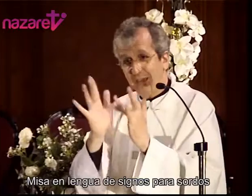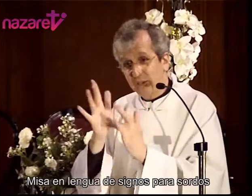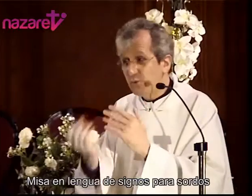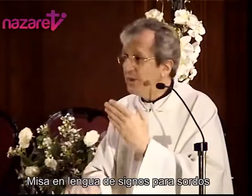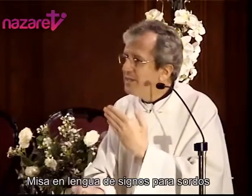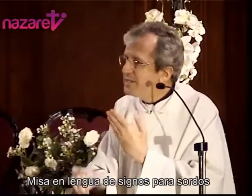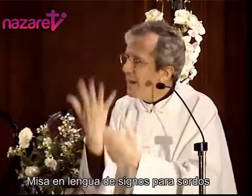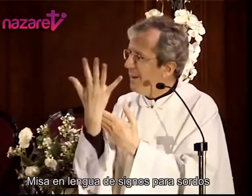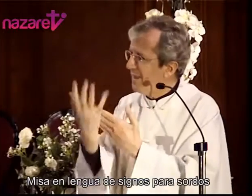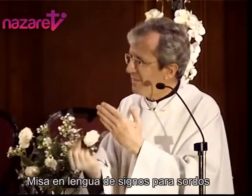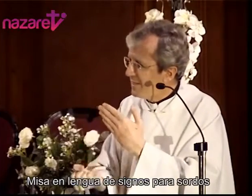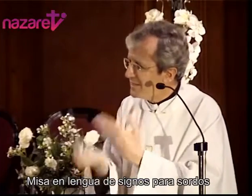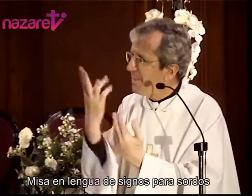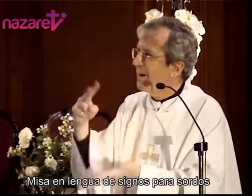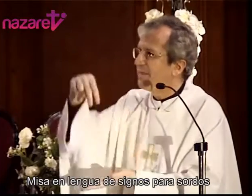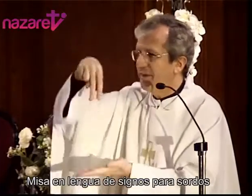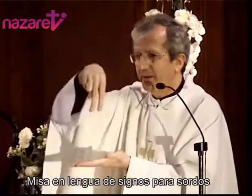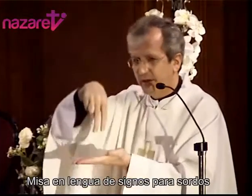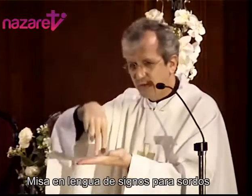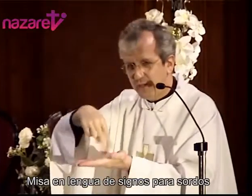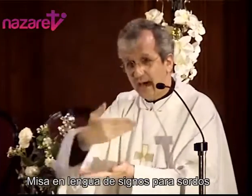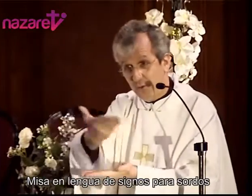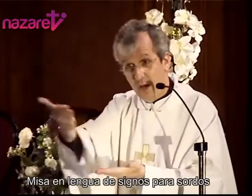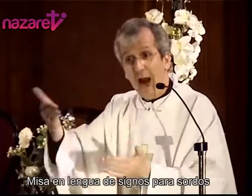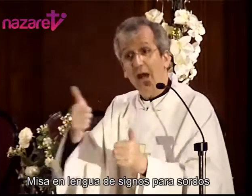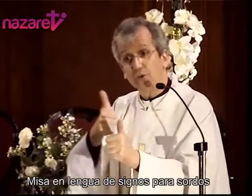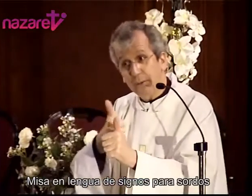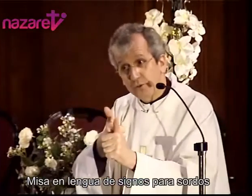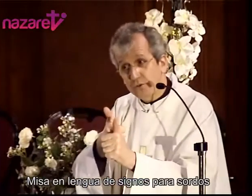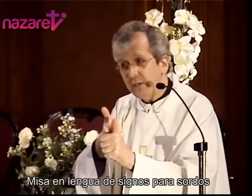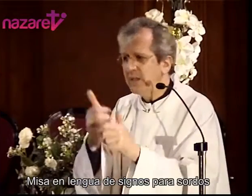Jesús se aparece resucitado a los apóstoles y